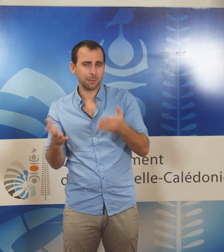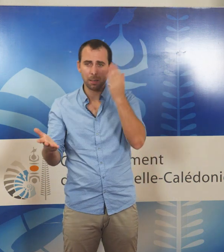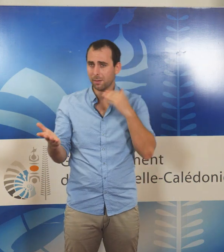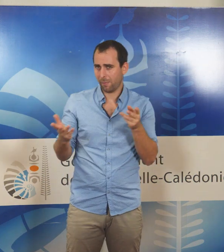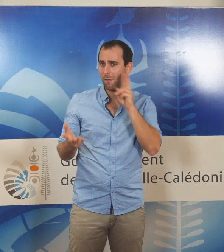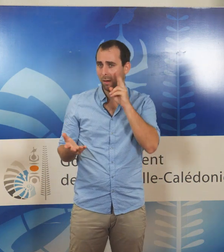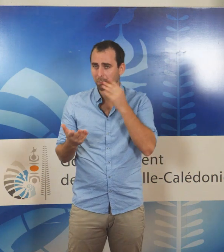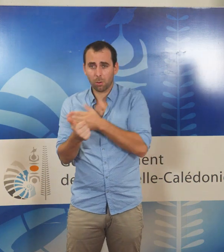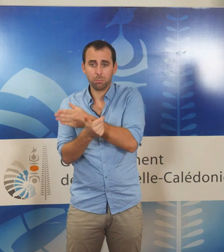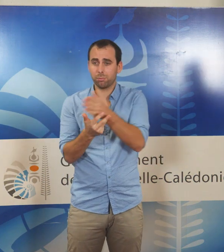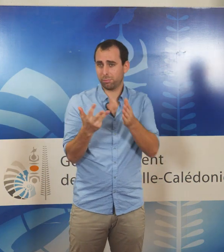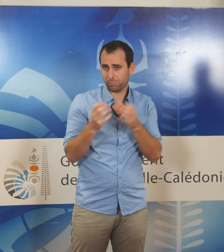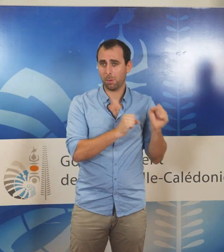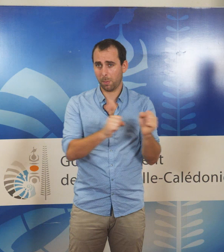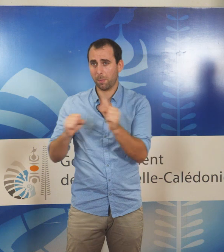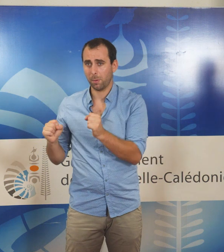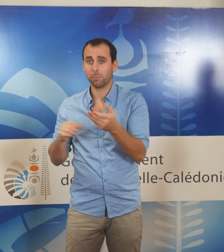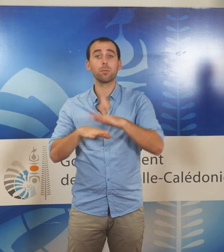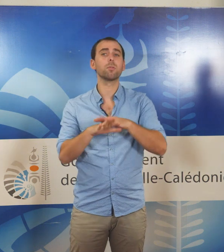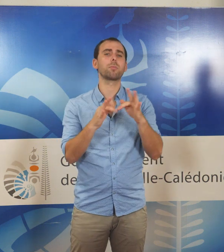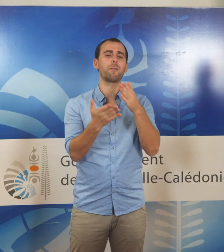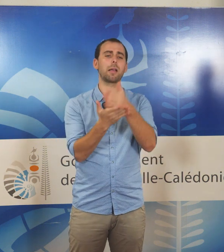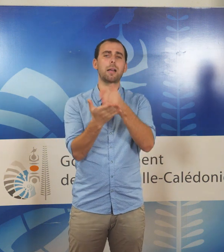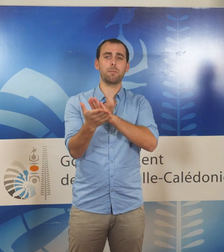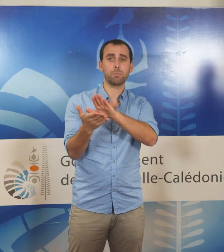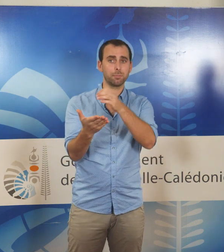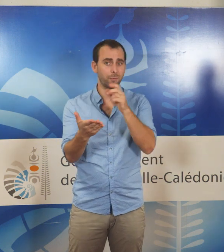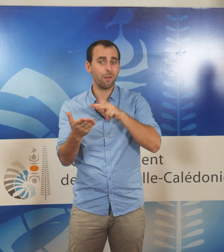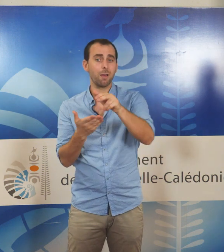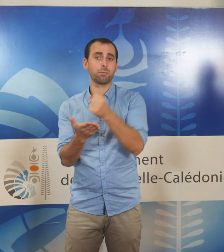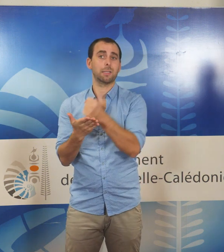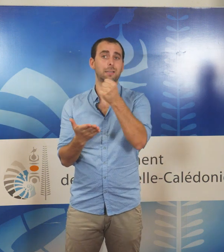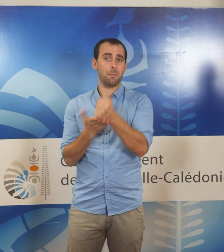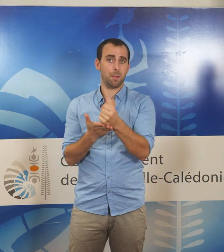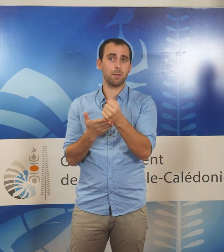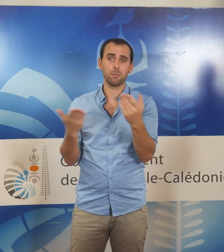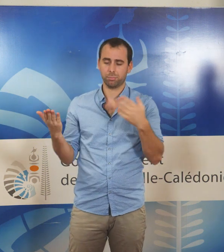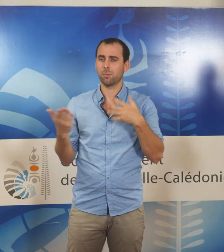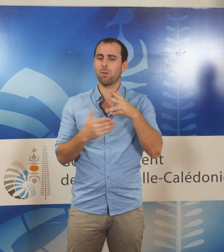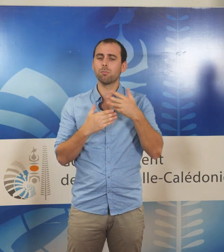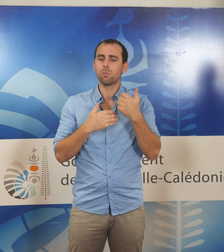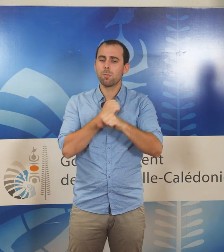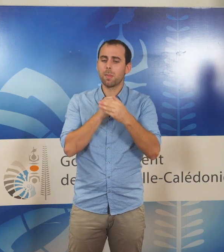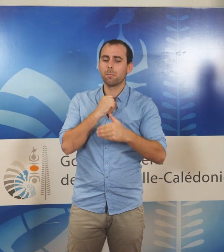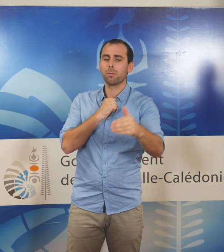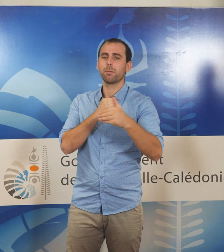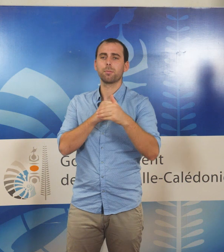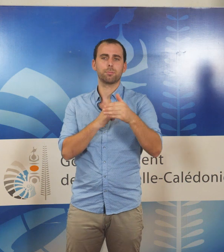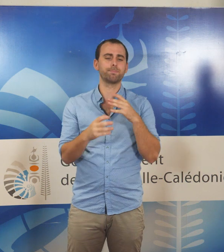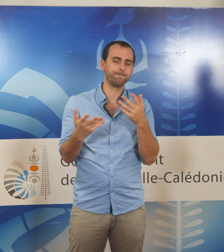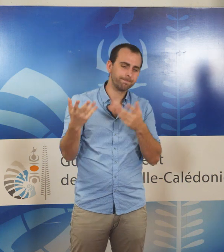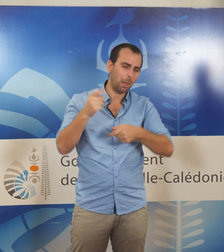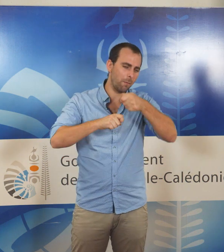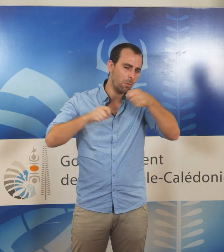en fonction donc des évaluations qu'on va pouvoir faire lors de cette rentrée dans les semaines à venir, si nous